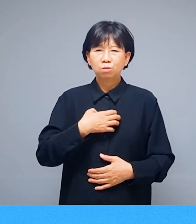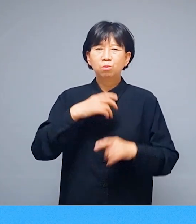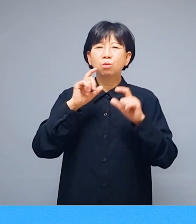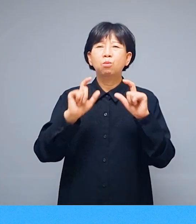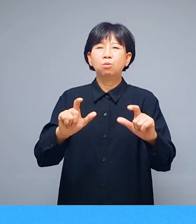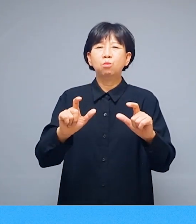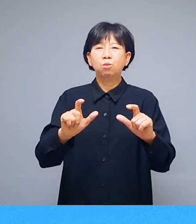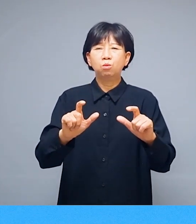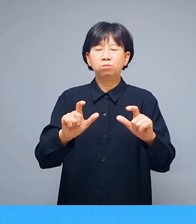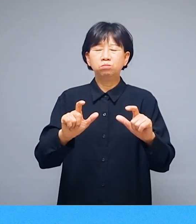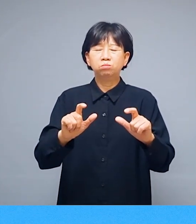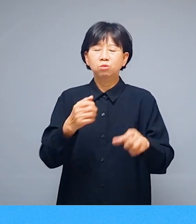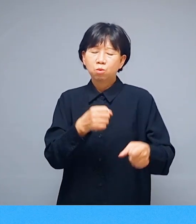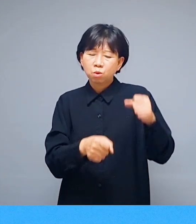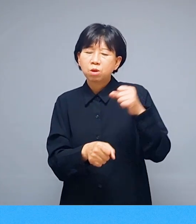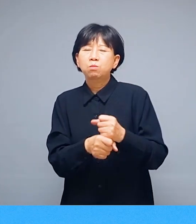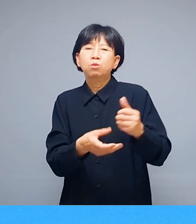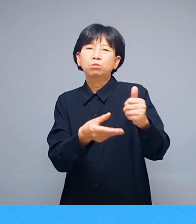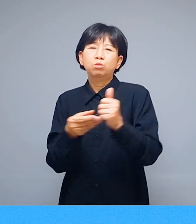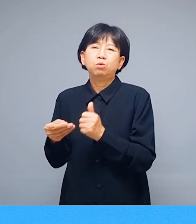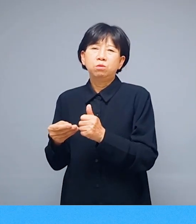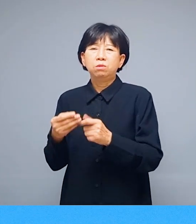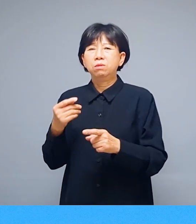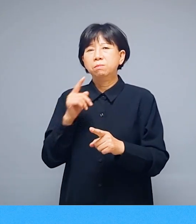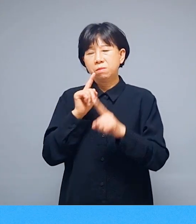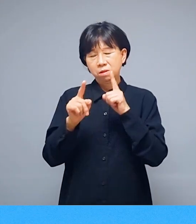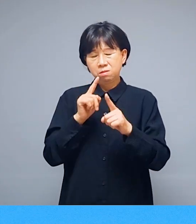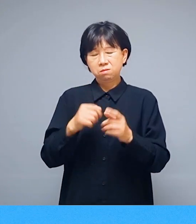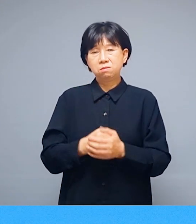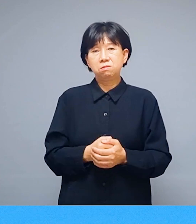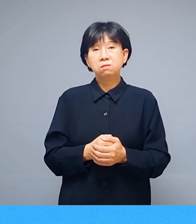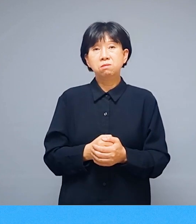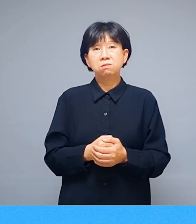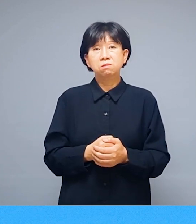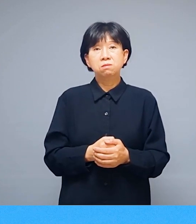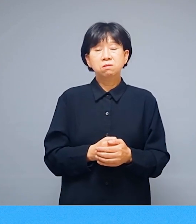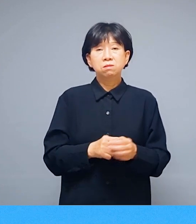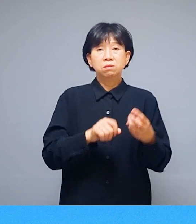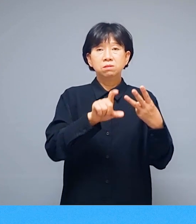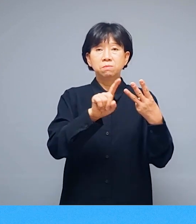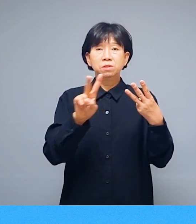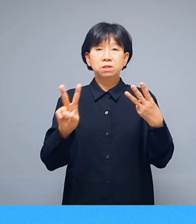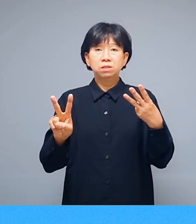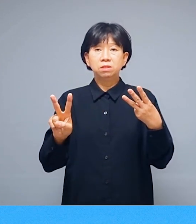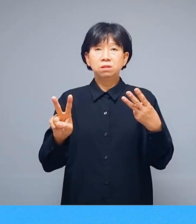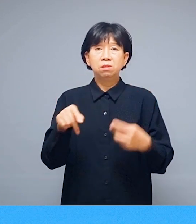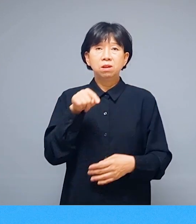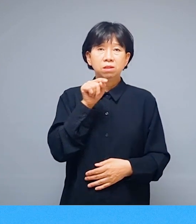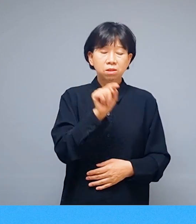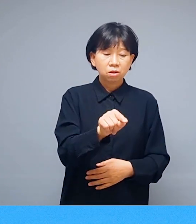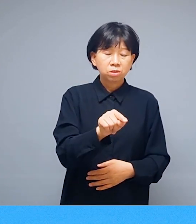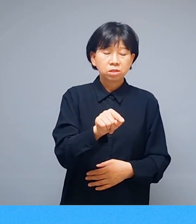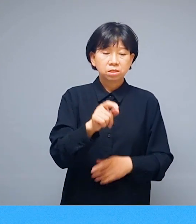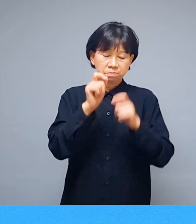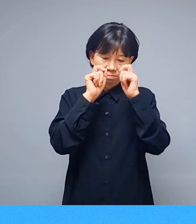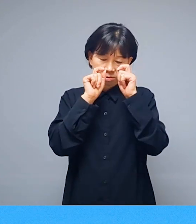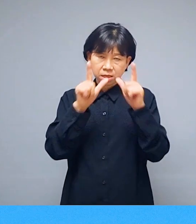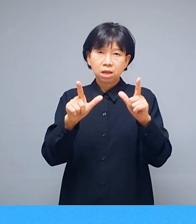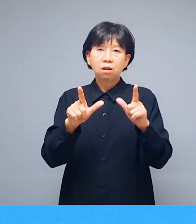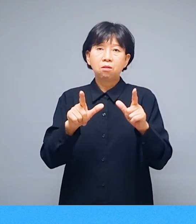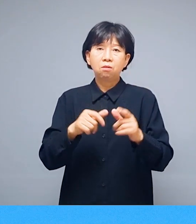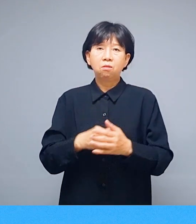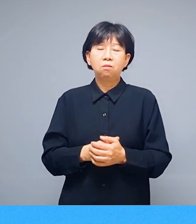초대의 말씀인 줄 믿습니다. 주님이 명령하세요. 2절에 보니까 이런 말씀이 있어요. 너는